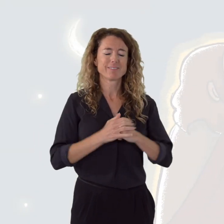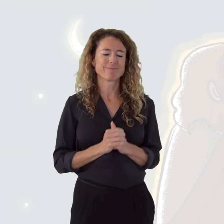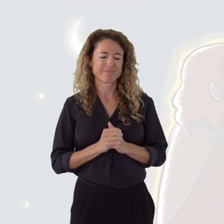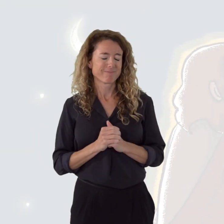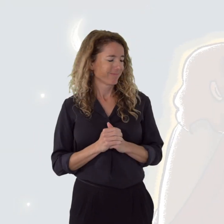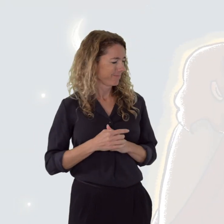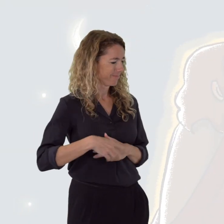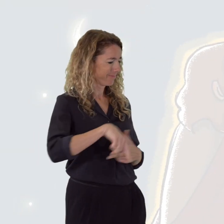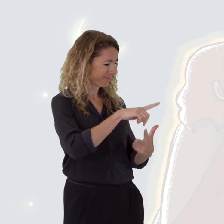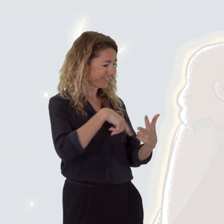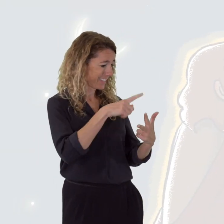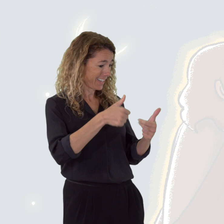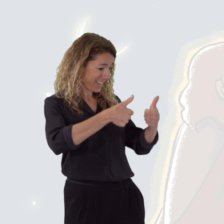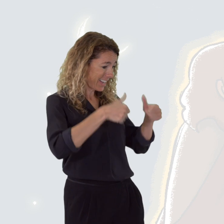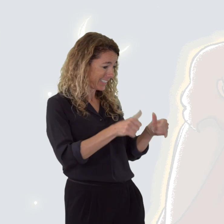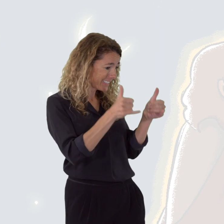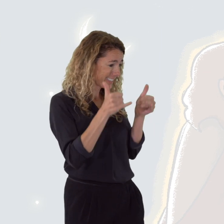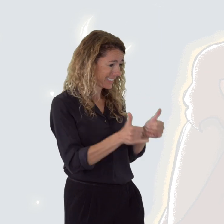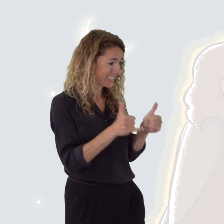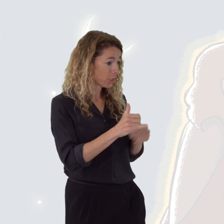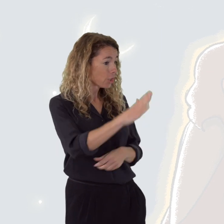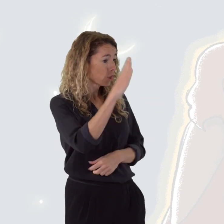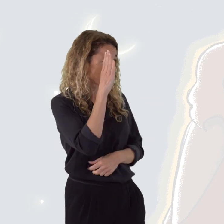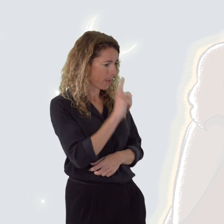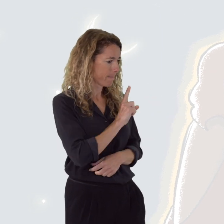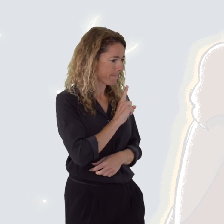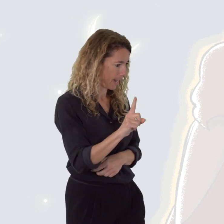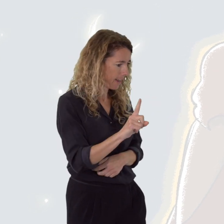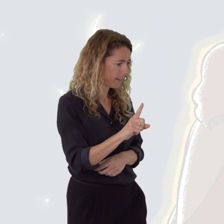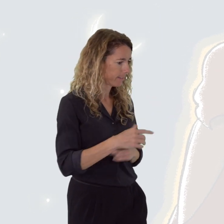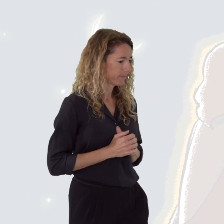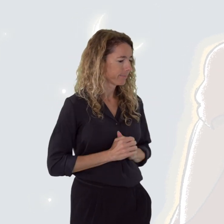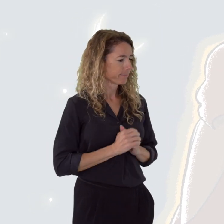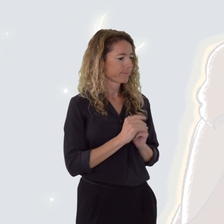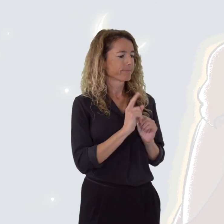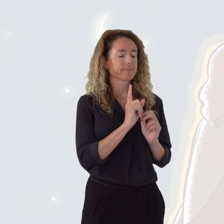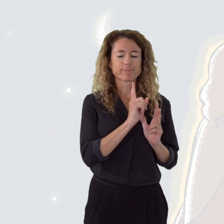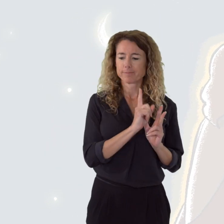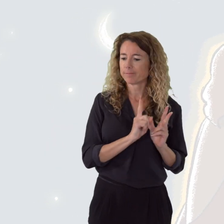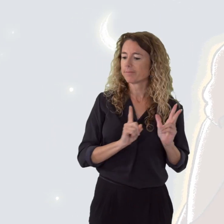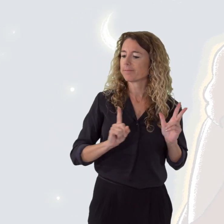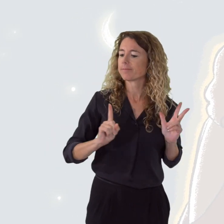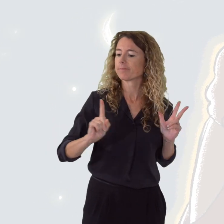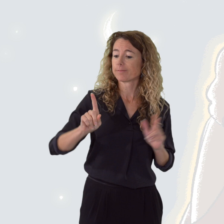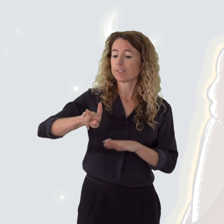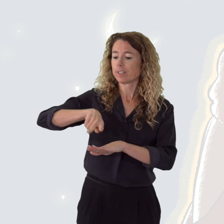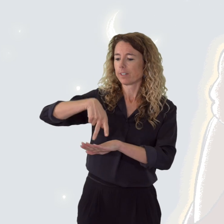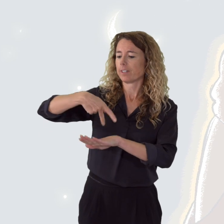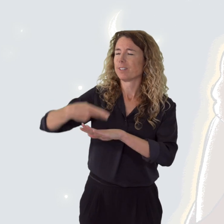Et il leur dit : « Mon cœur est triste jusqu'à mourir. Restez ici, ne dormez pas. » Il va un peu plus loin, il